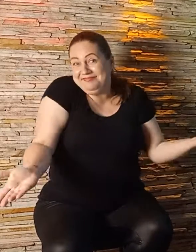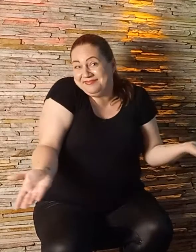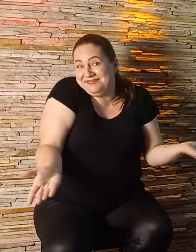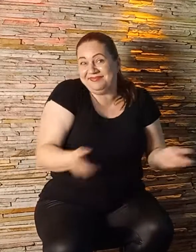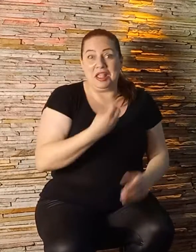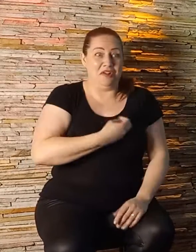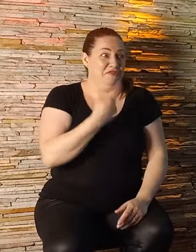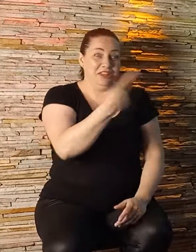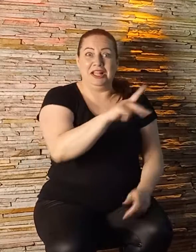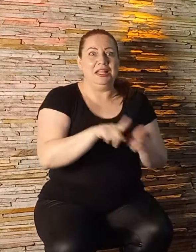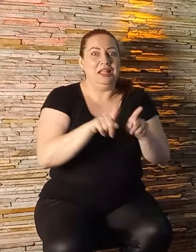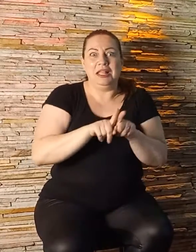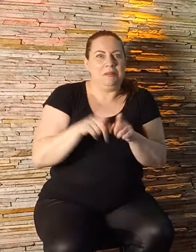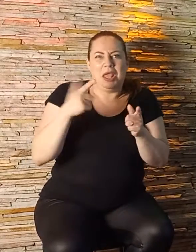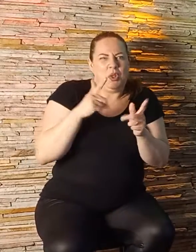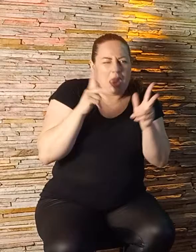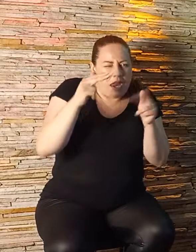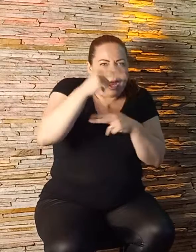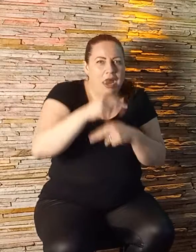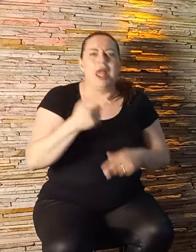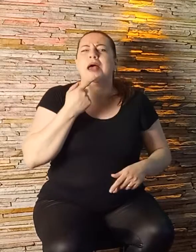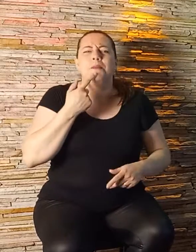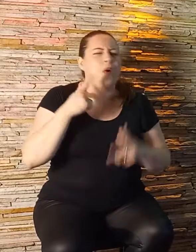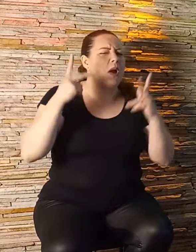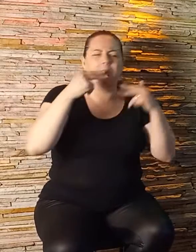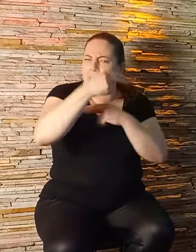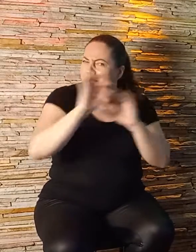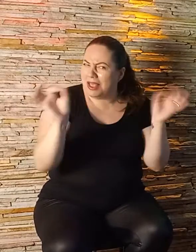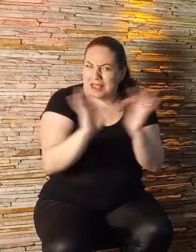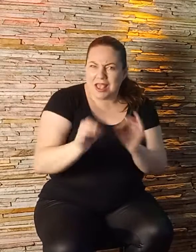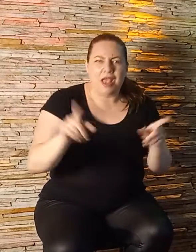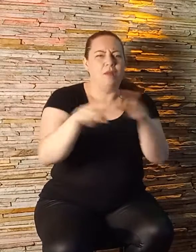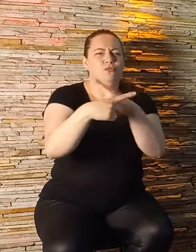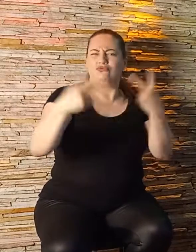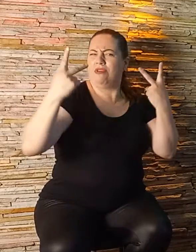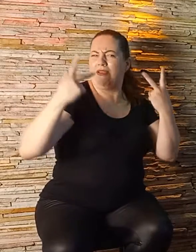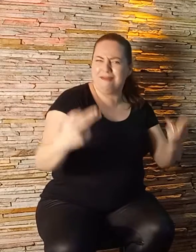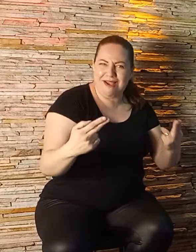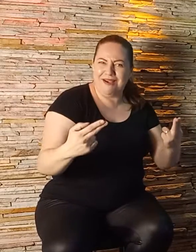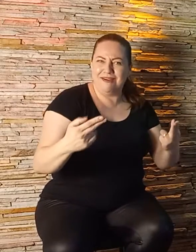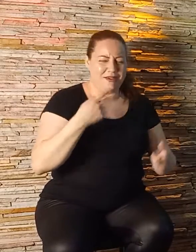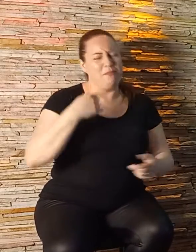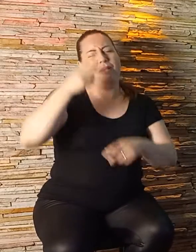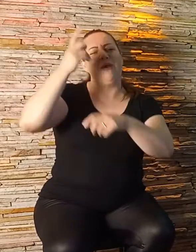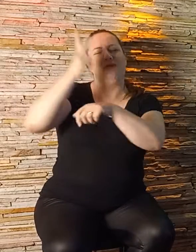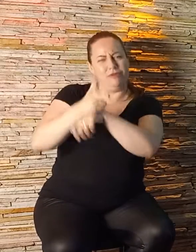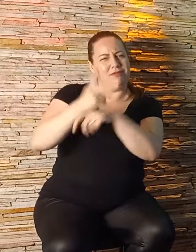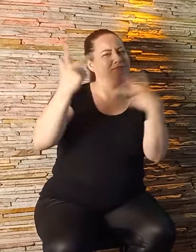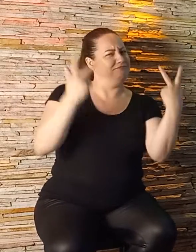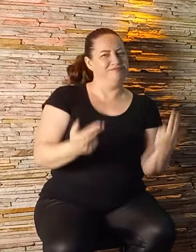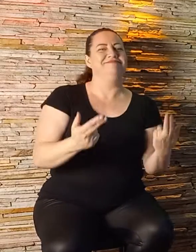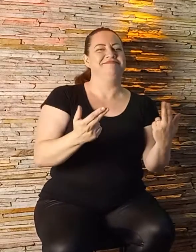tá minha vida também não tem filtro a minha boca também não tem filtra minhas músicas não tem filtro então meu vídeo vai ser assim também que eu